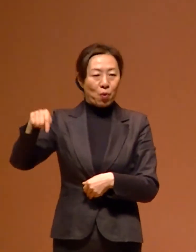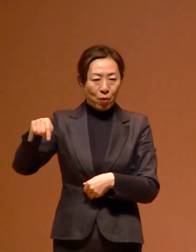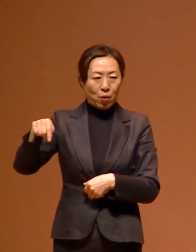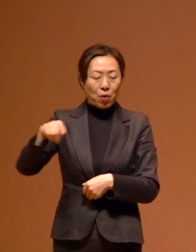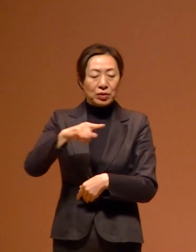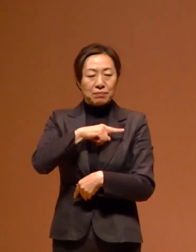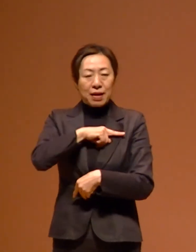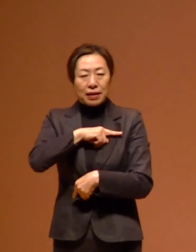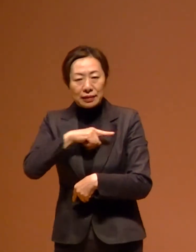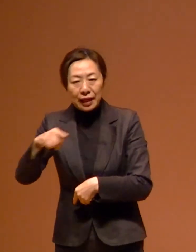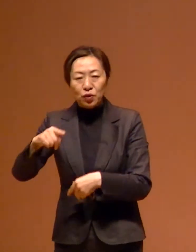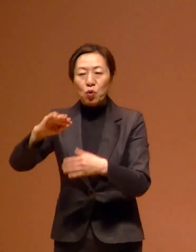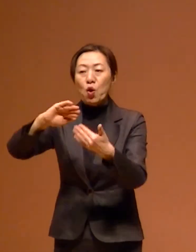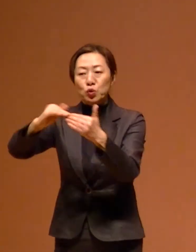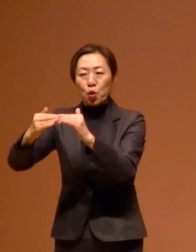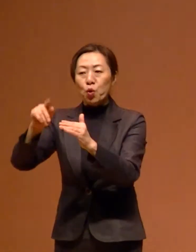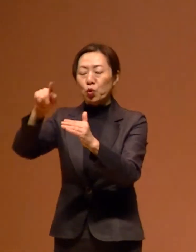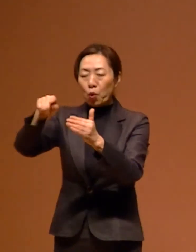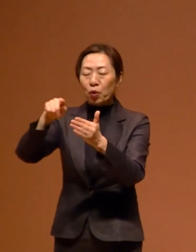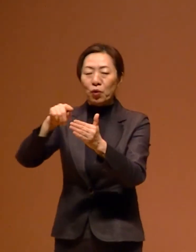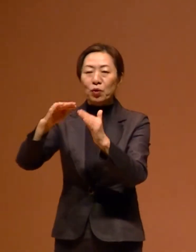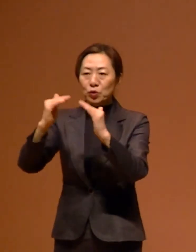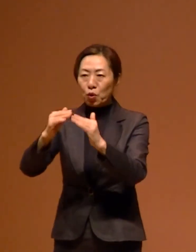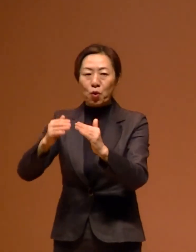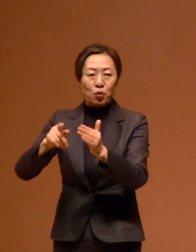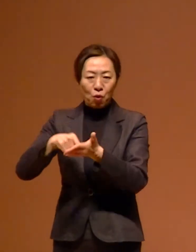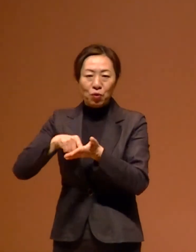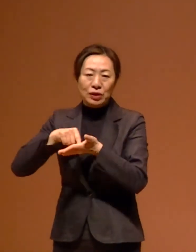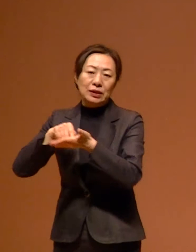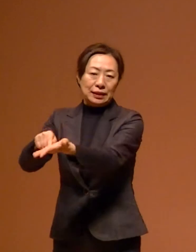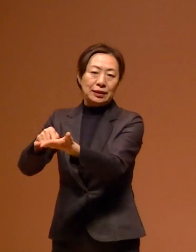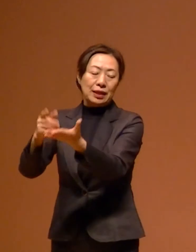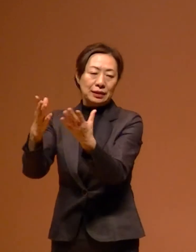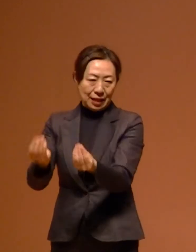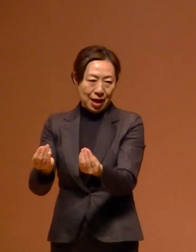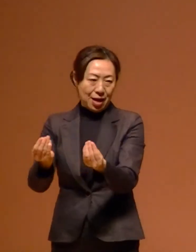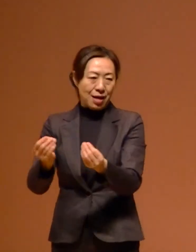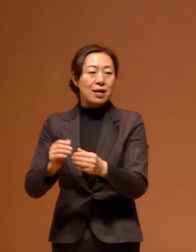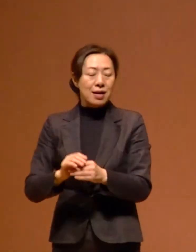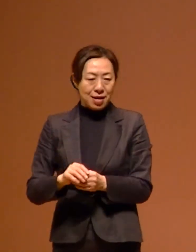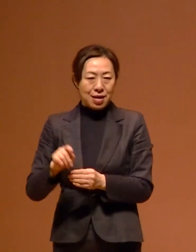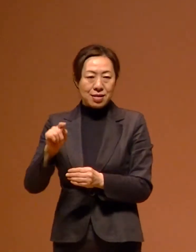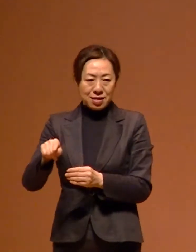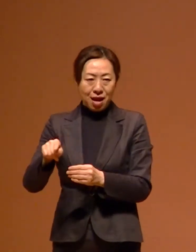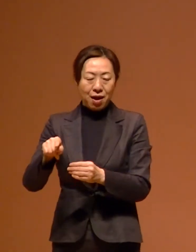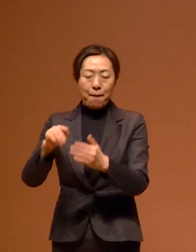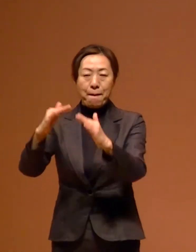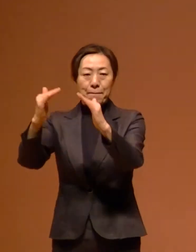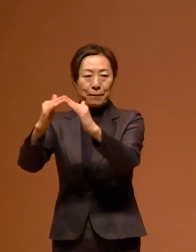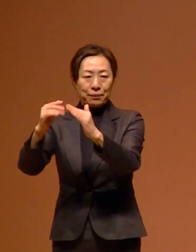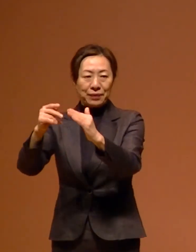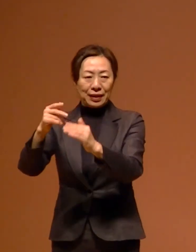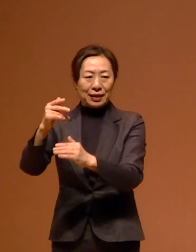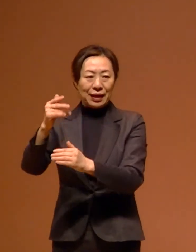それを一番最初に町に申請したんですよ。町にお願い。そしたら